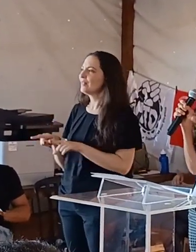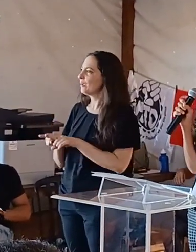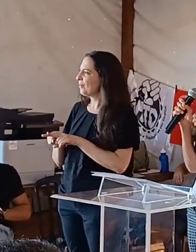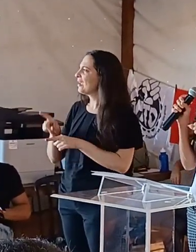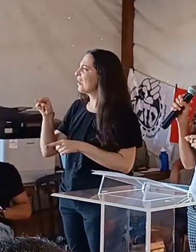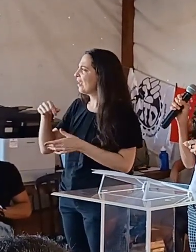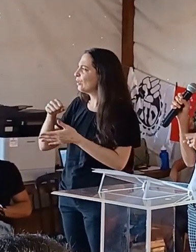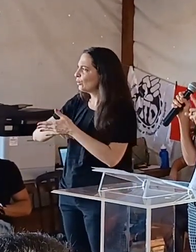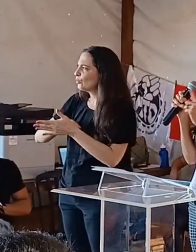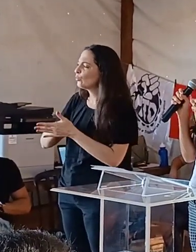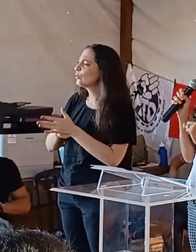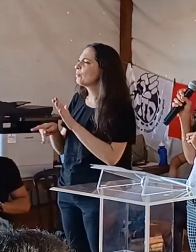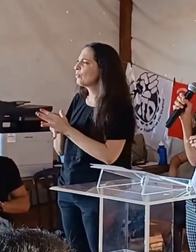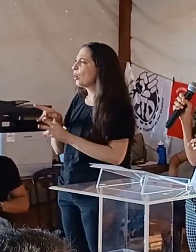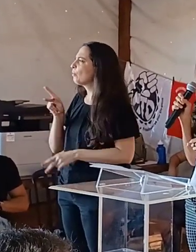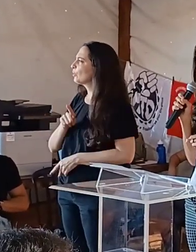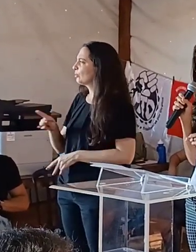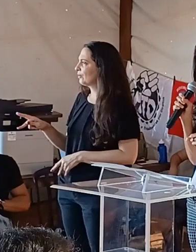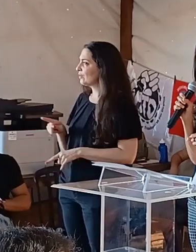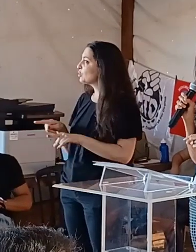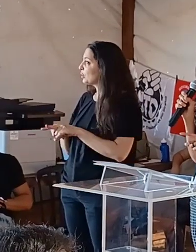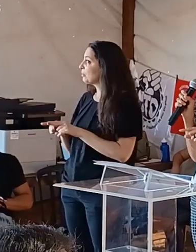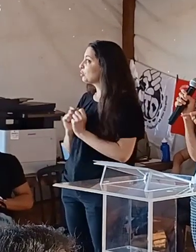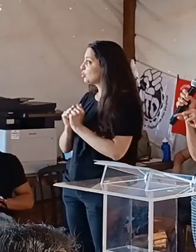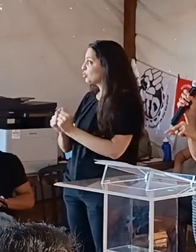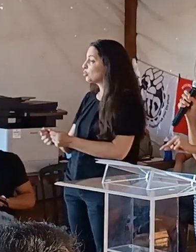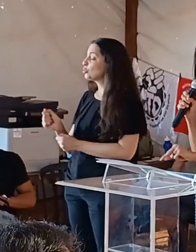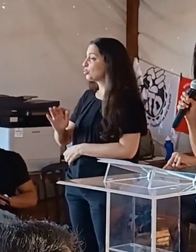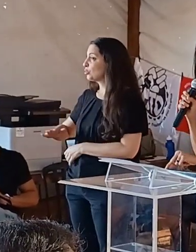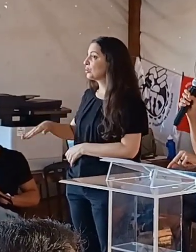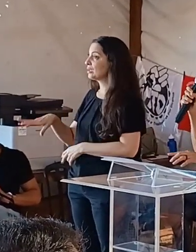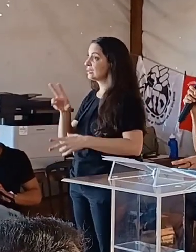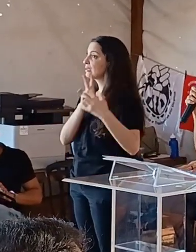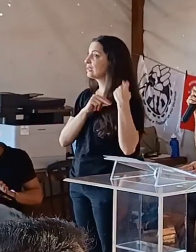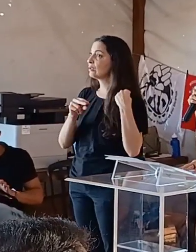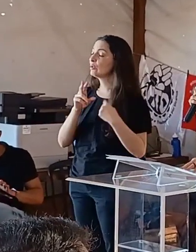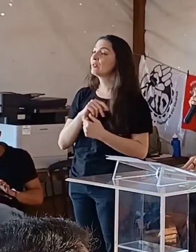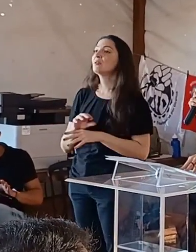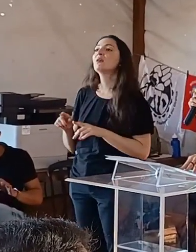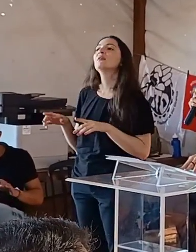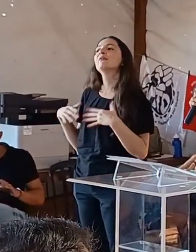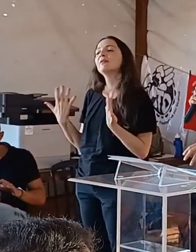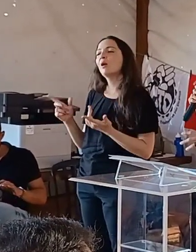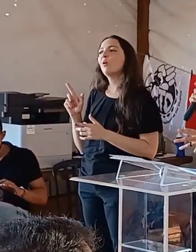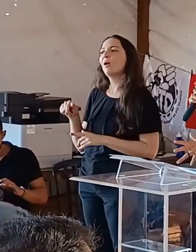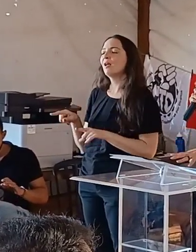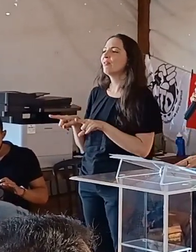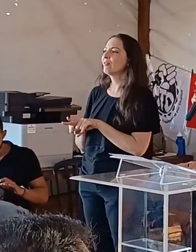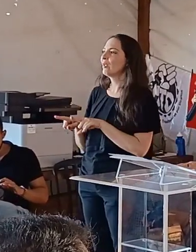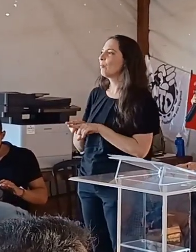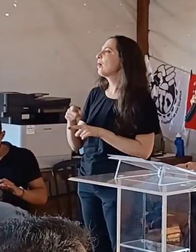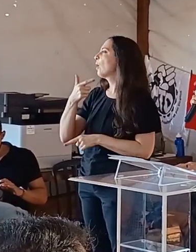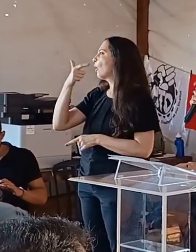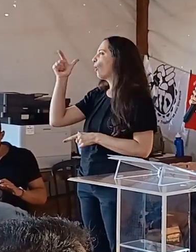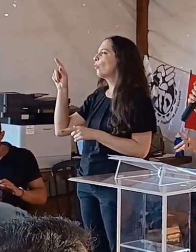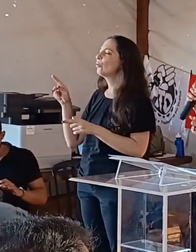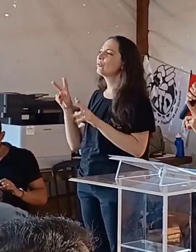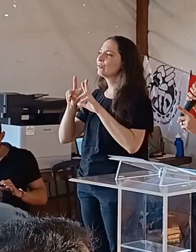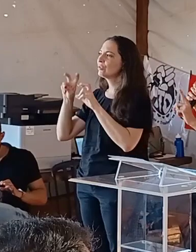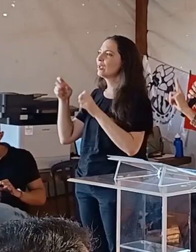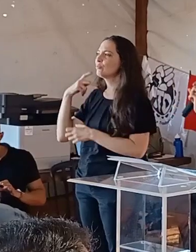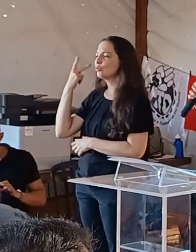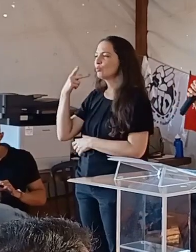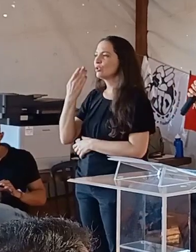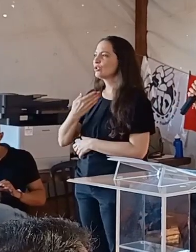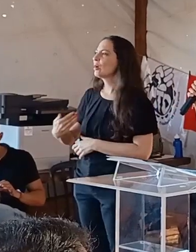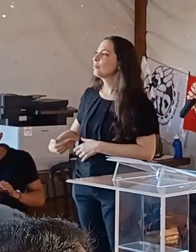e educadoras e da criançada. Então, assim também tem sido as demais políticas públicas. E